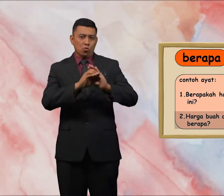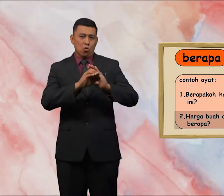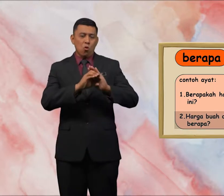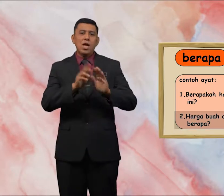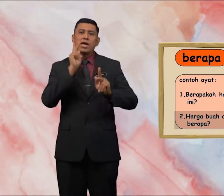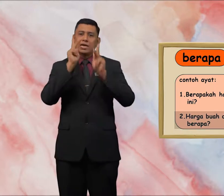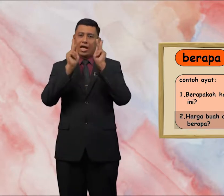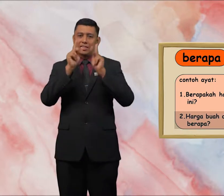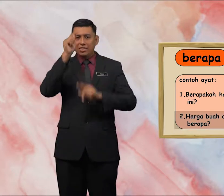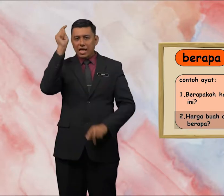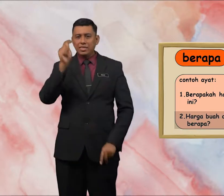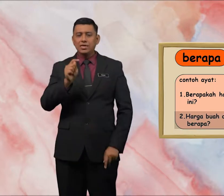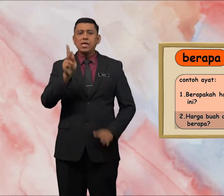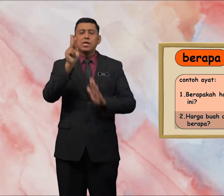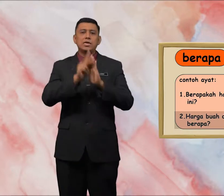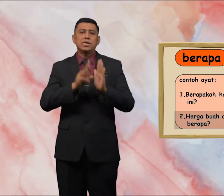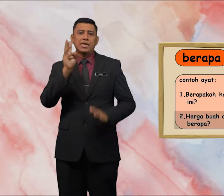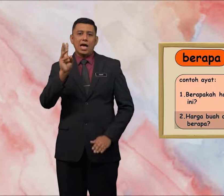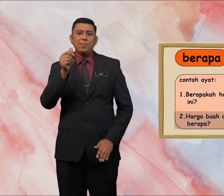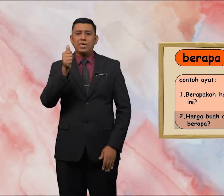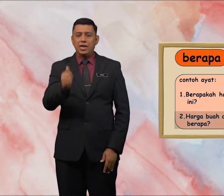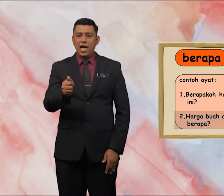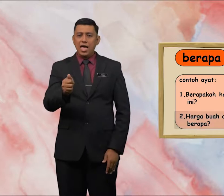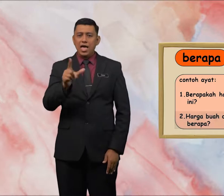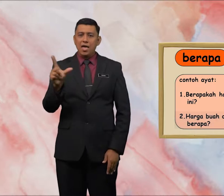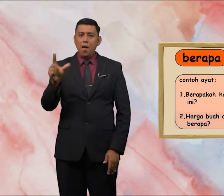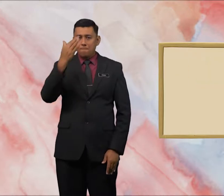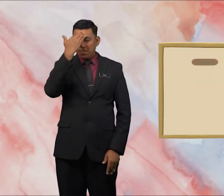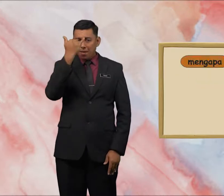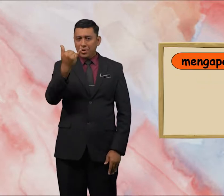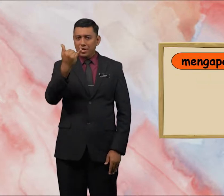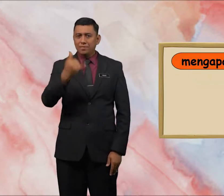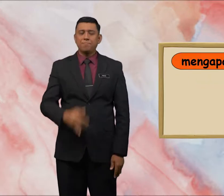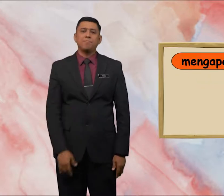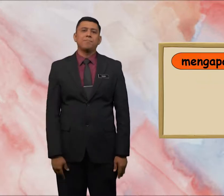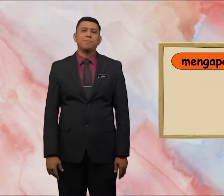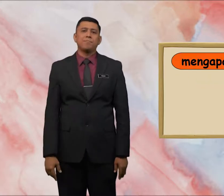Contoh kata tanya keenam ialah mengapa?